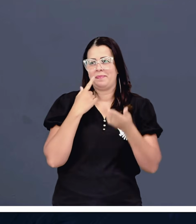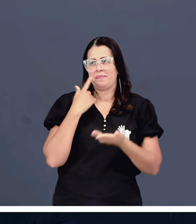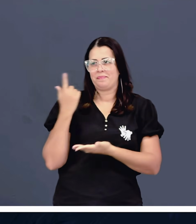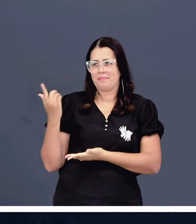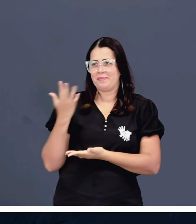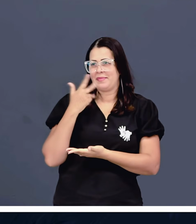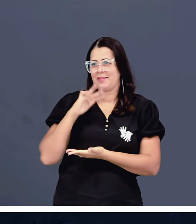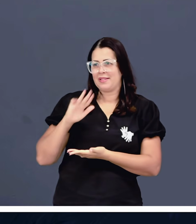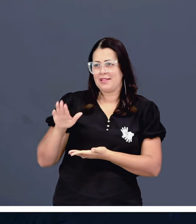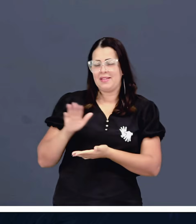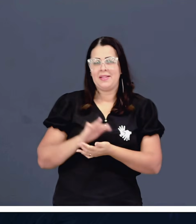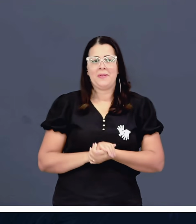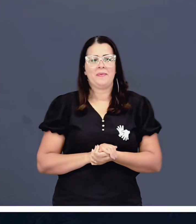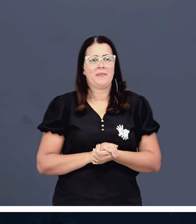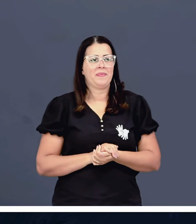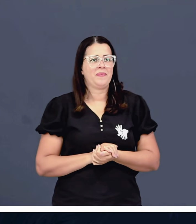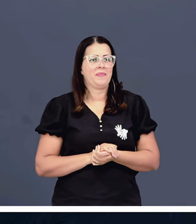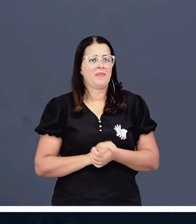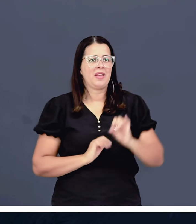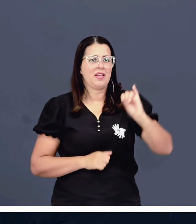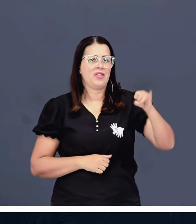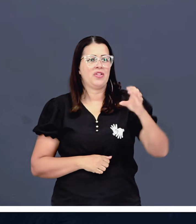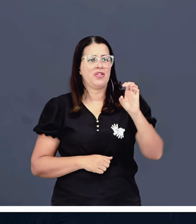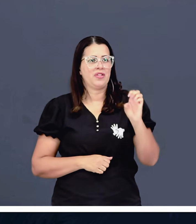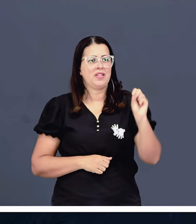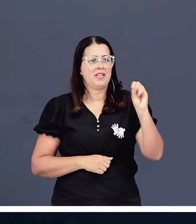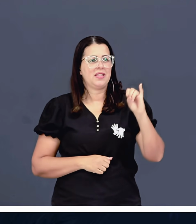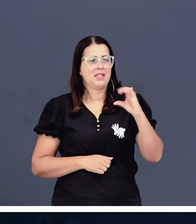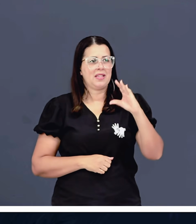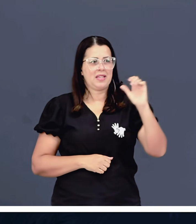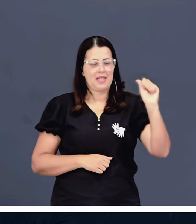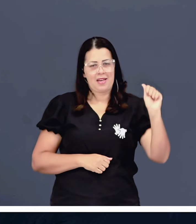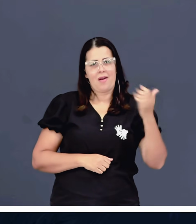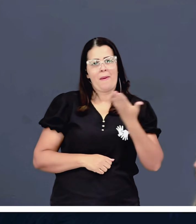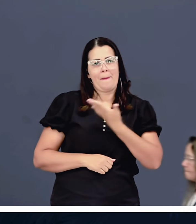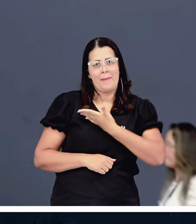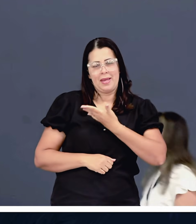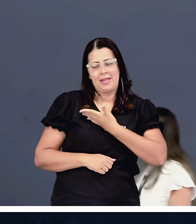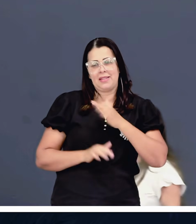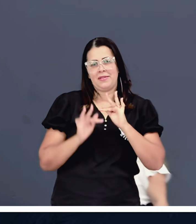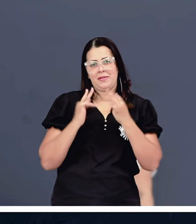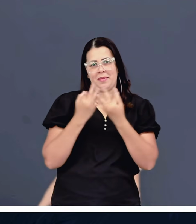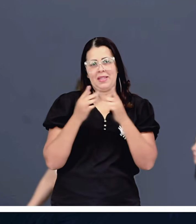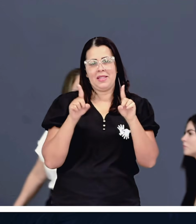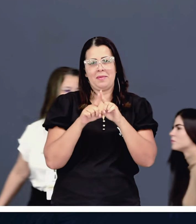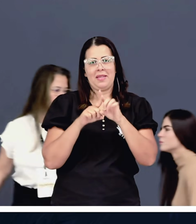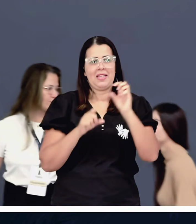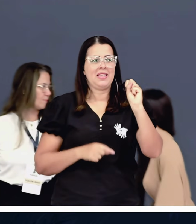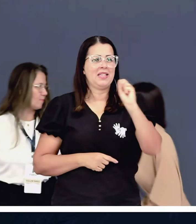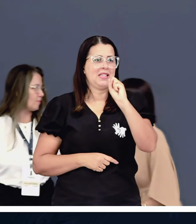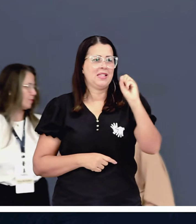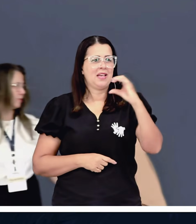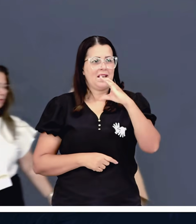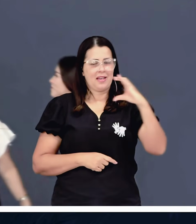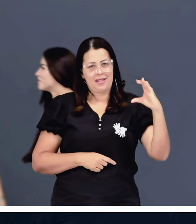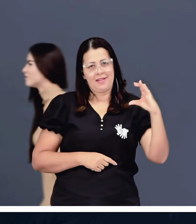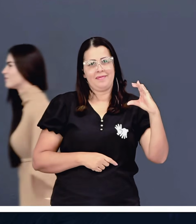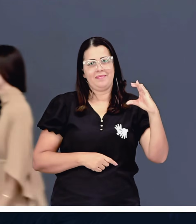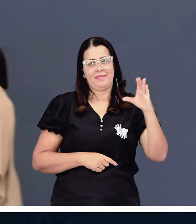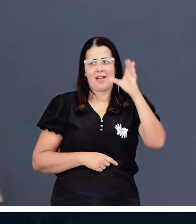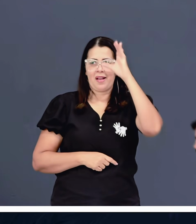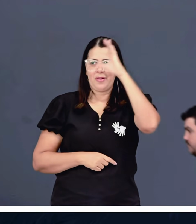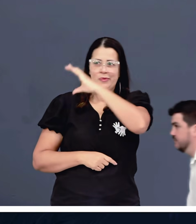Ravi são a Jéssica Andrade, que é uma amiga da família, e o Isaac Schuster neto, que é um